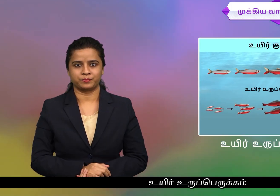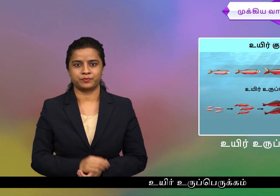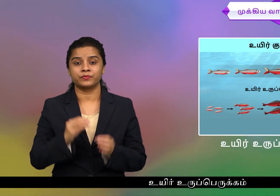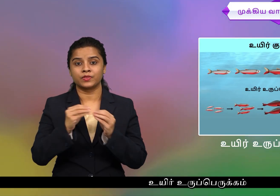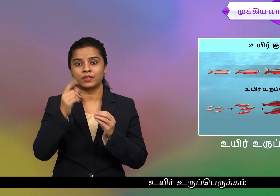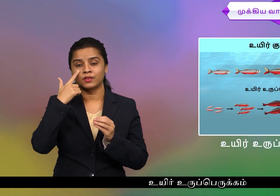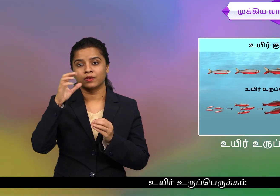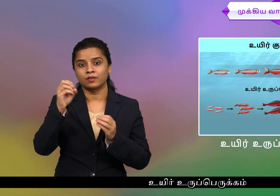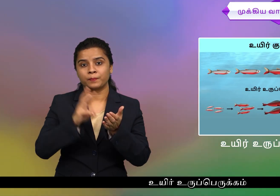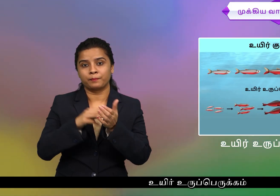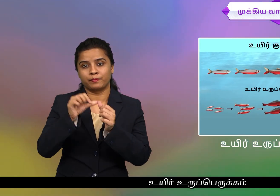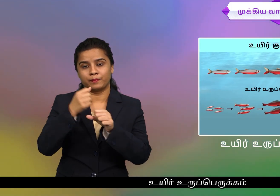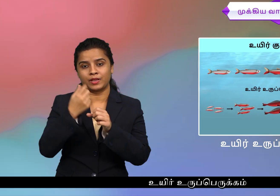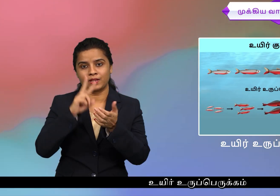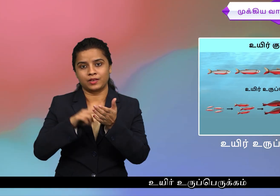உயிர் உருப்பெருக்கம்,